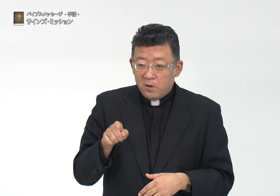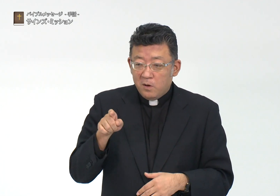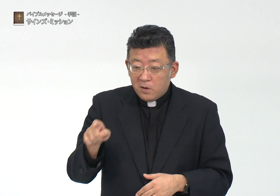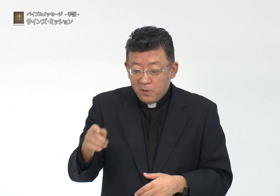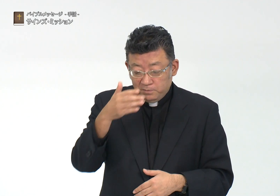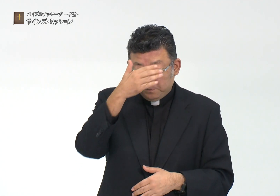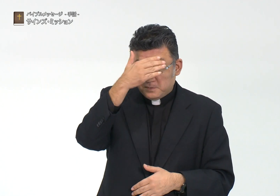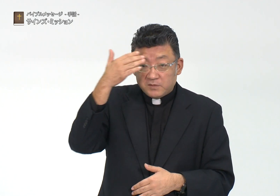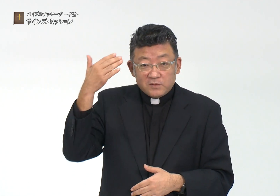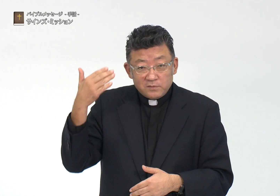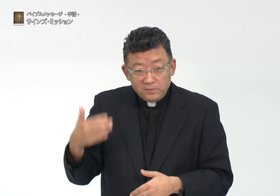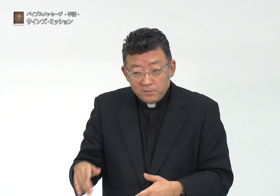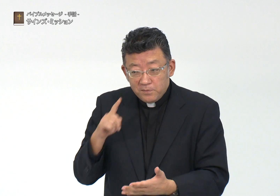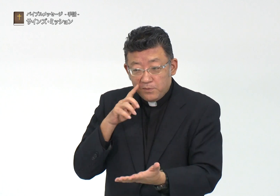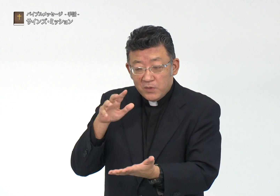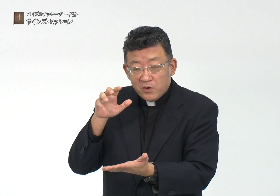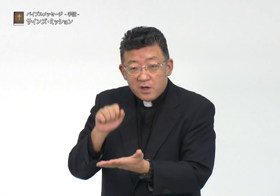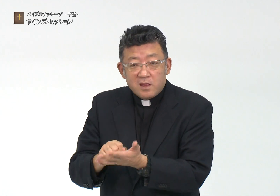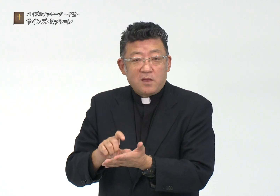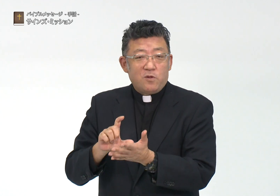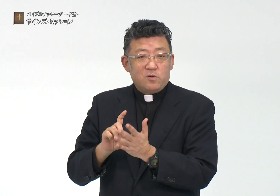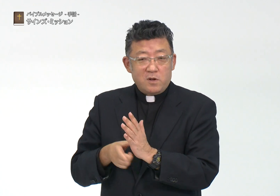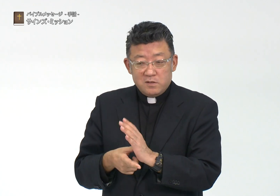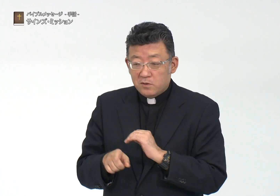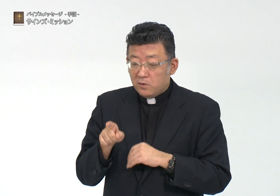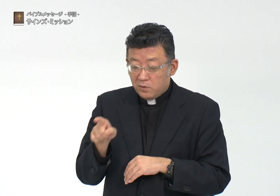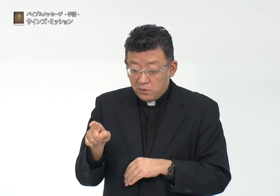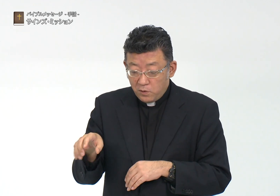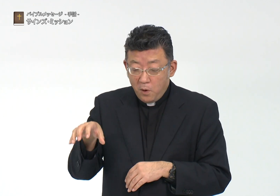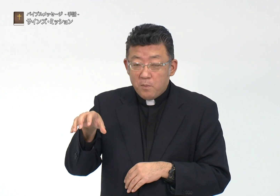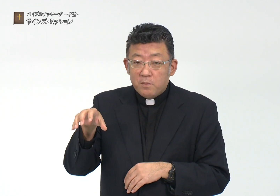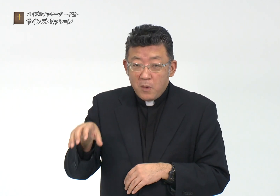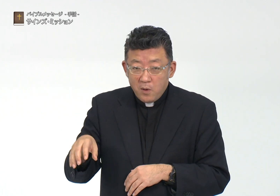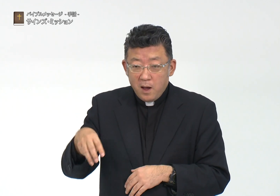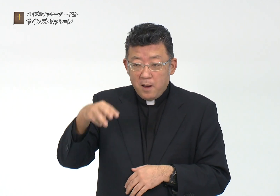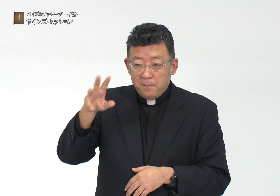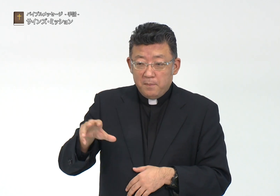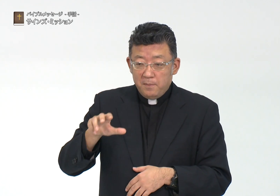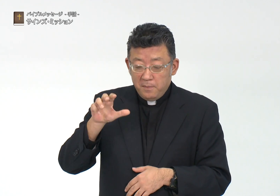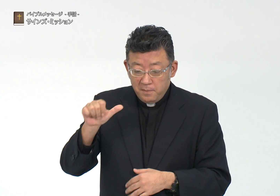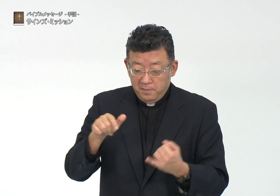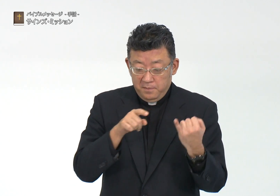その結果やっと見つけたその場所で